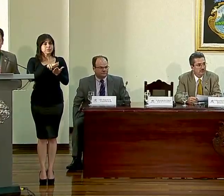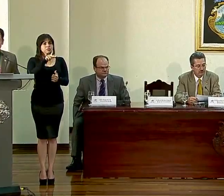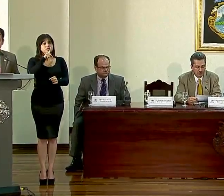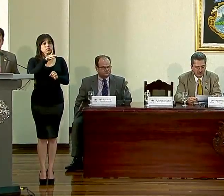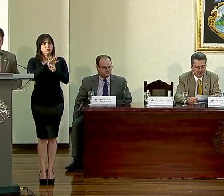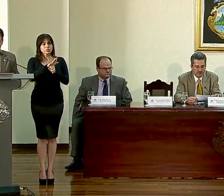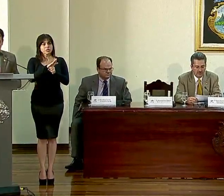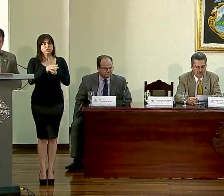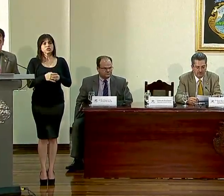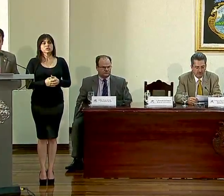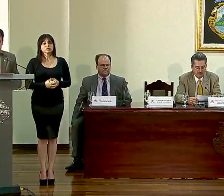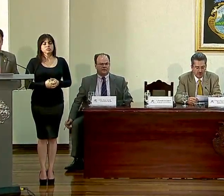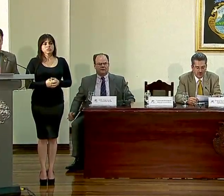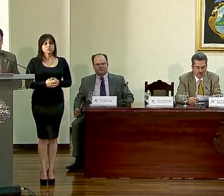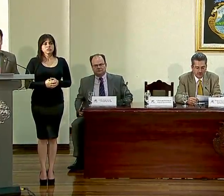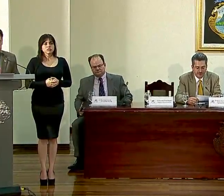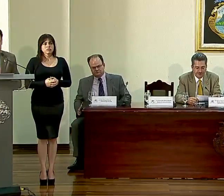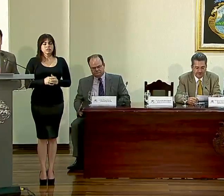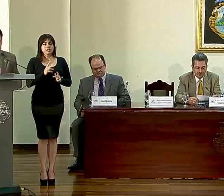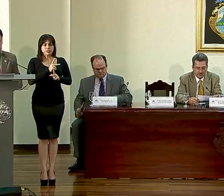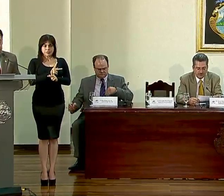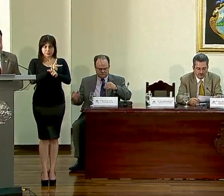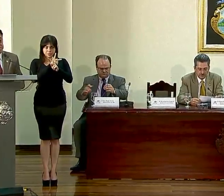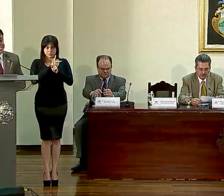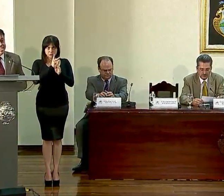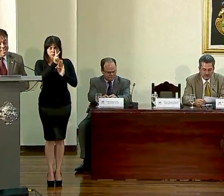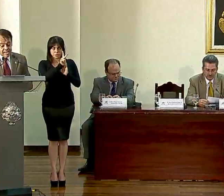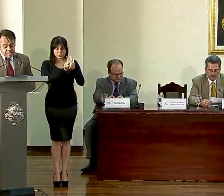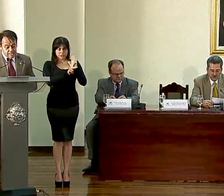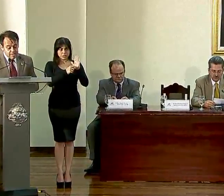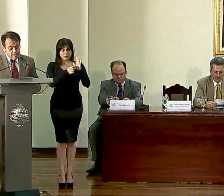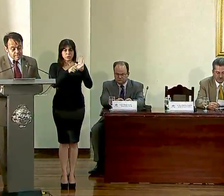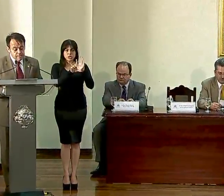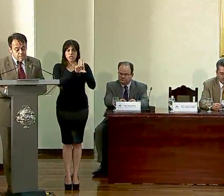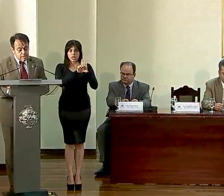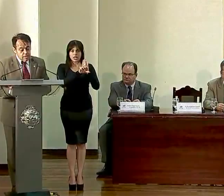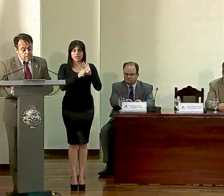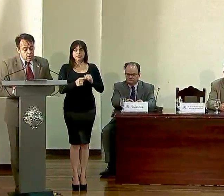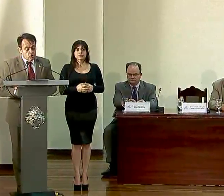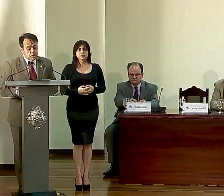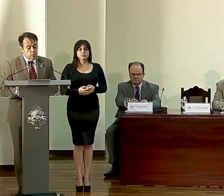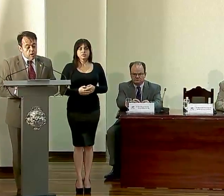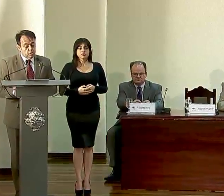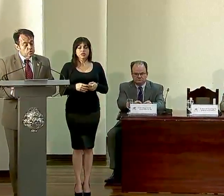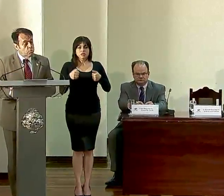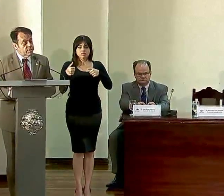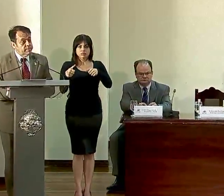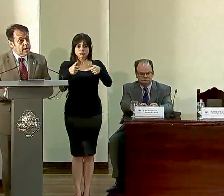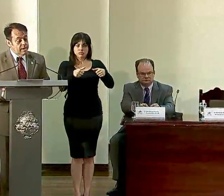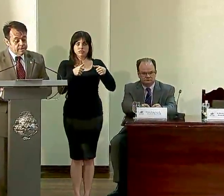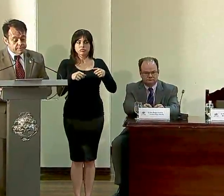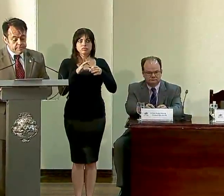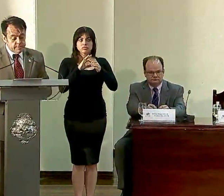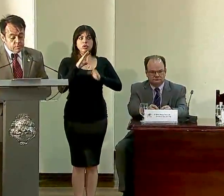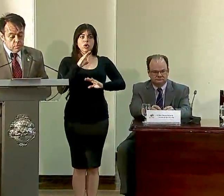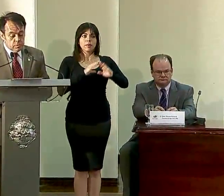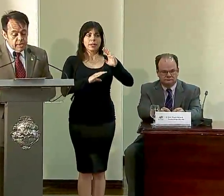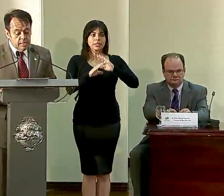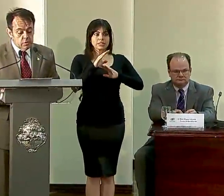su compromiso de salvaguardar los principios de legalidad, los acuerdos